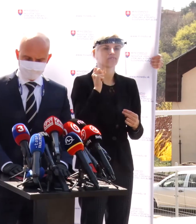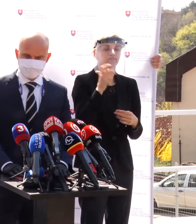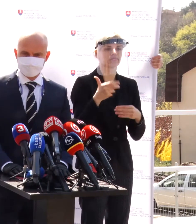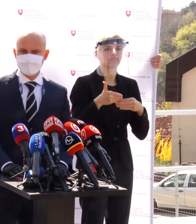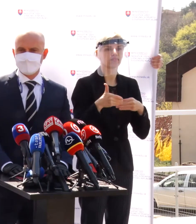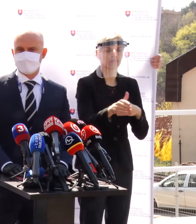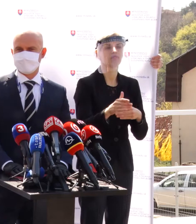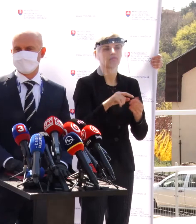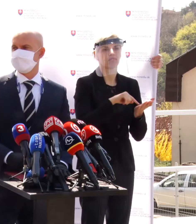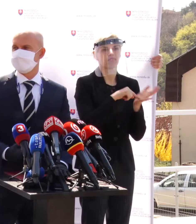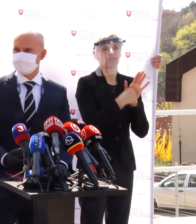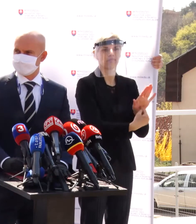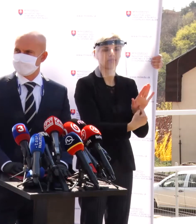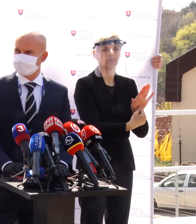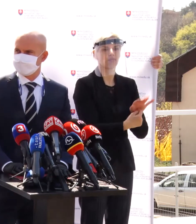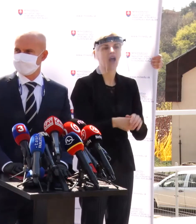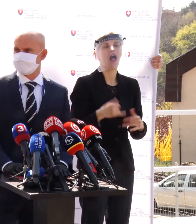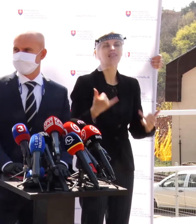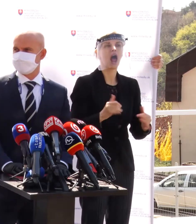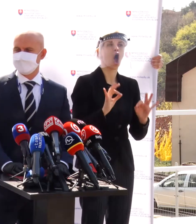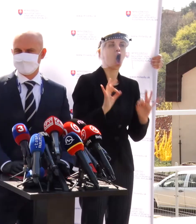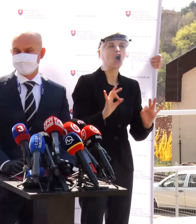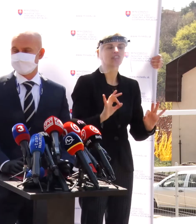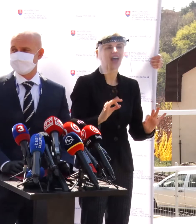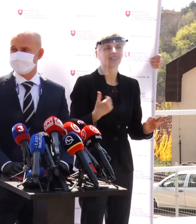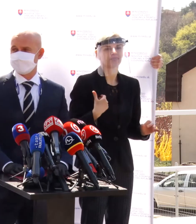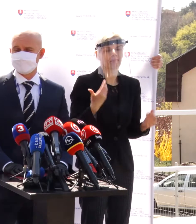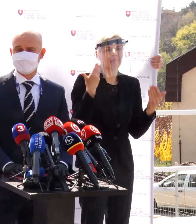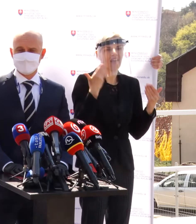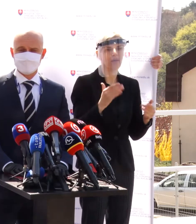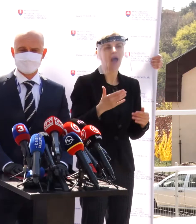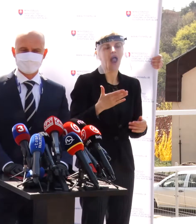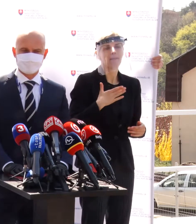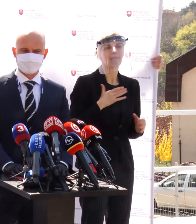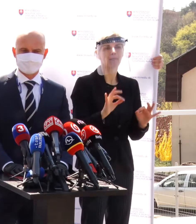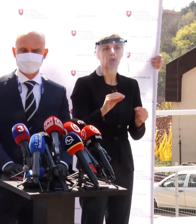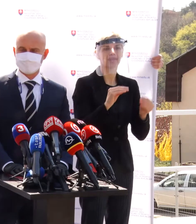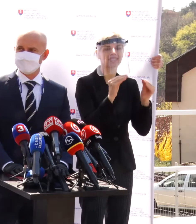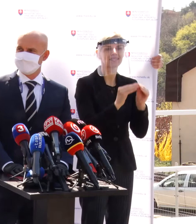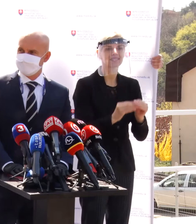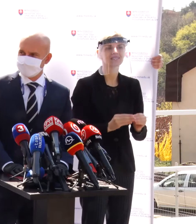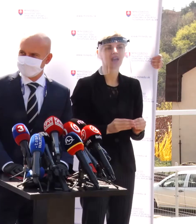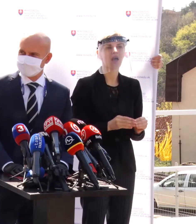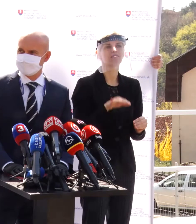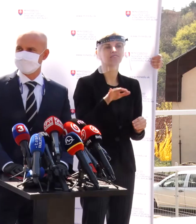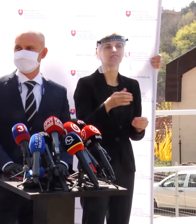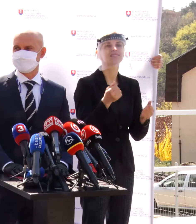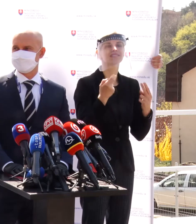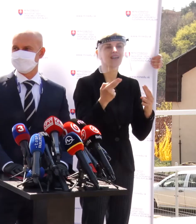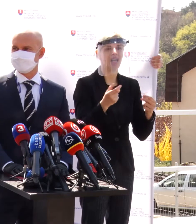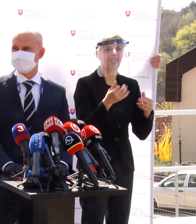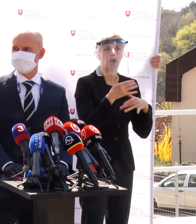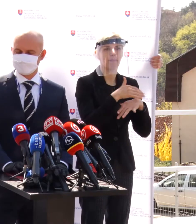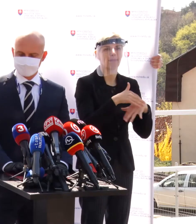aj zverejníme. Ja nechcem teraz odhadovať, ale máme veľmi dobré systémy v školstve, ktoré stoja milióny, tak dúfam, že